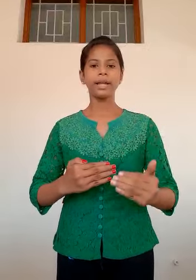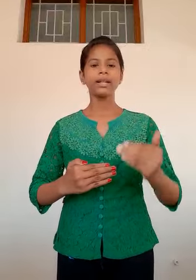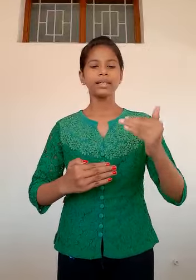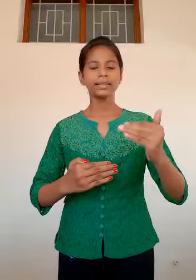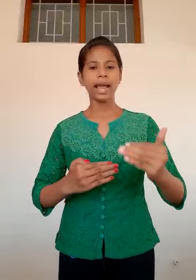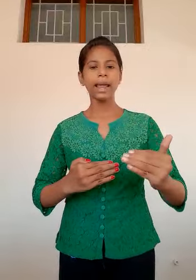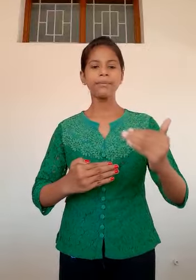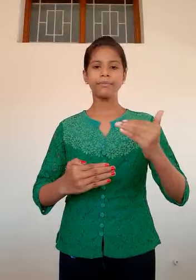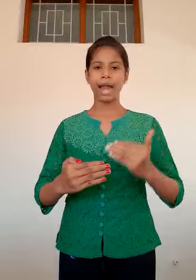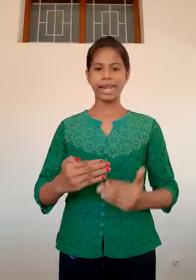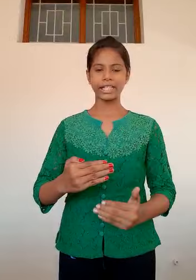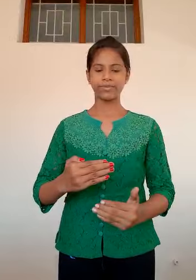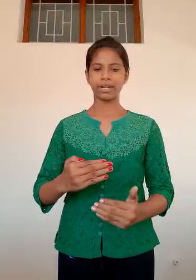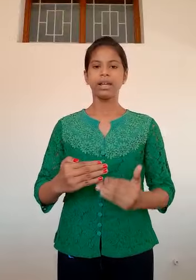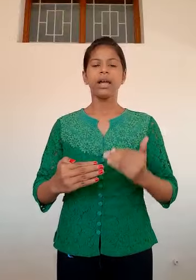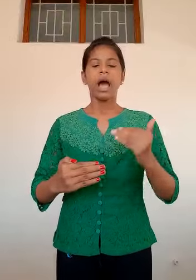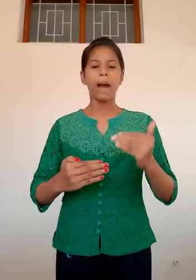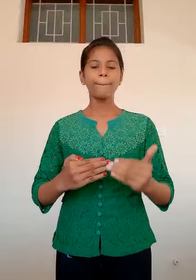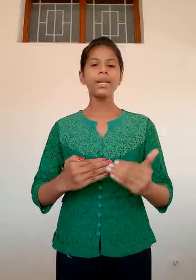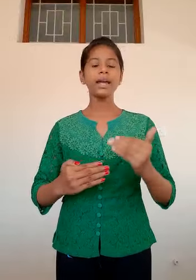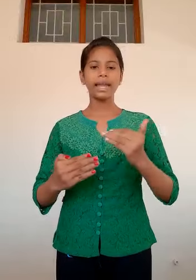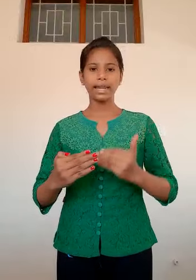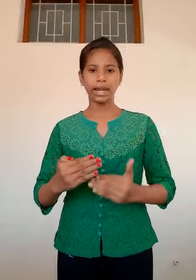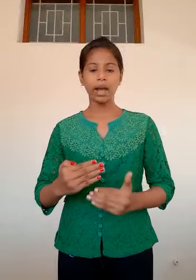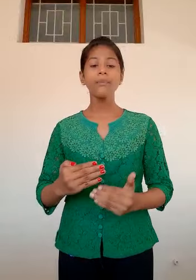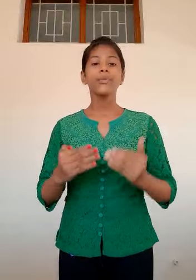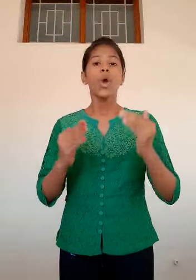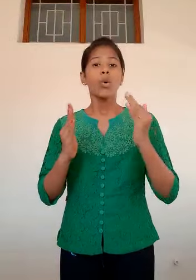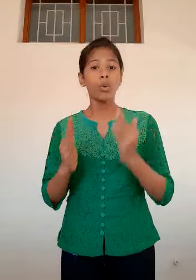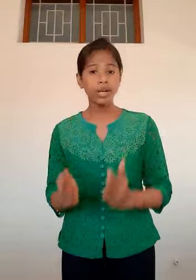formulatedSTAGE attempting complaintமtering ஐன் நன்ம Early